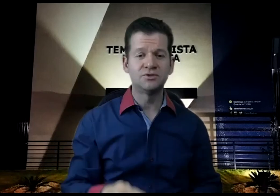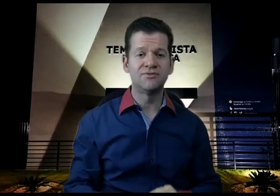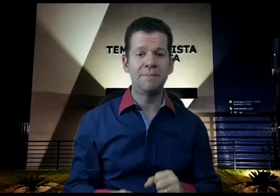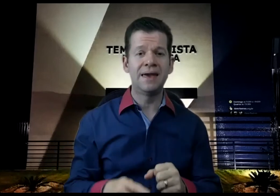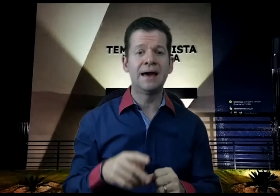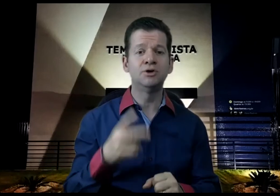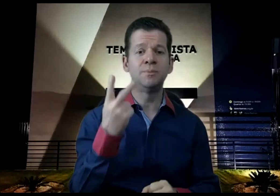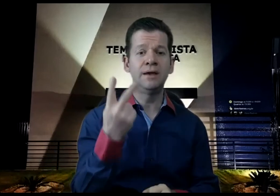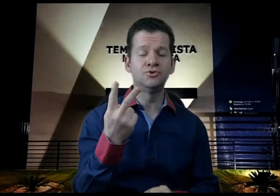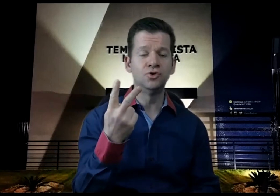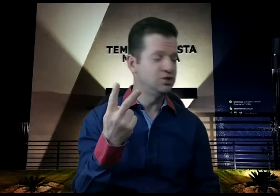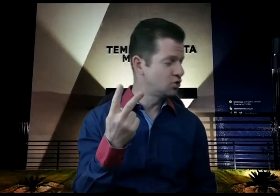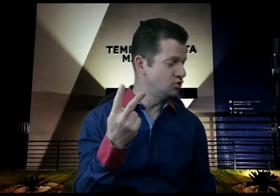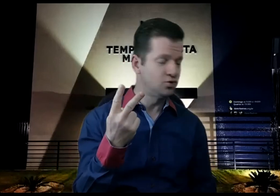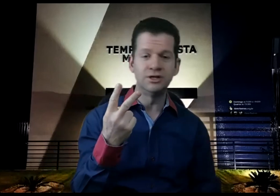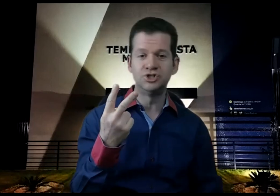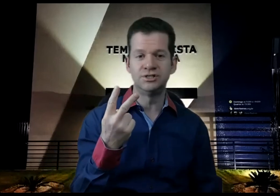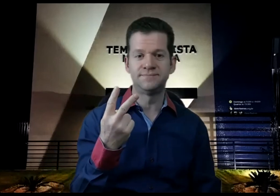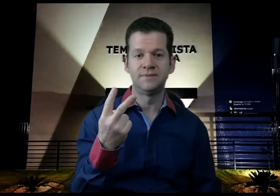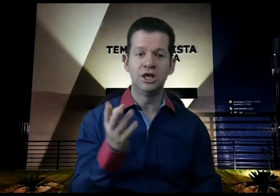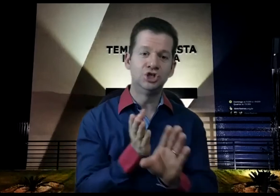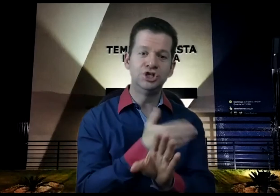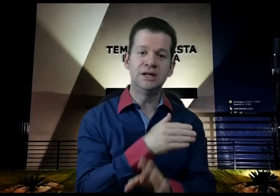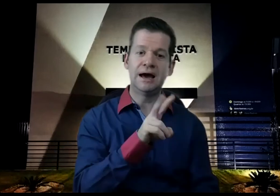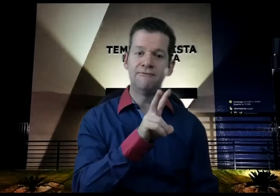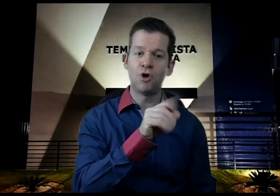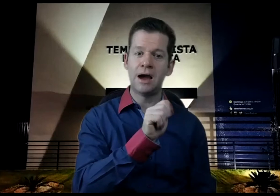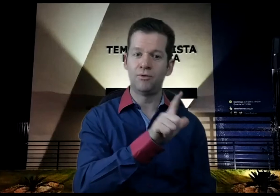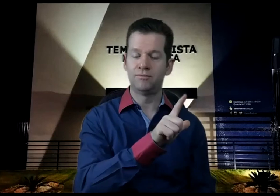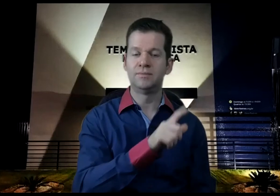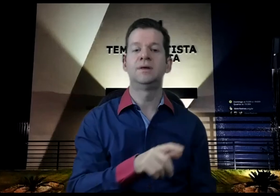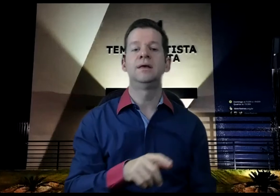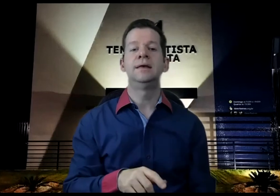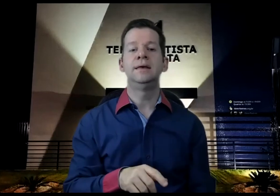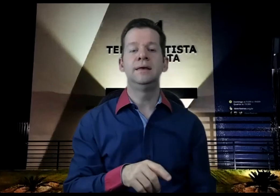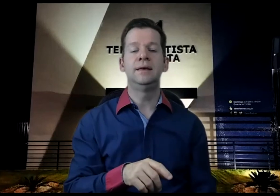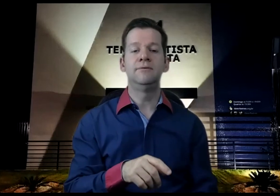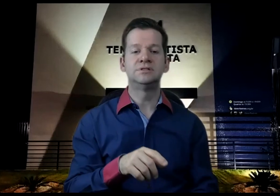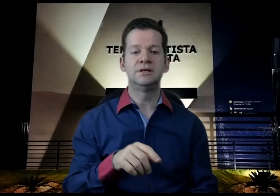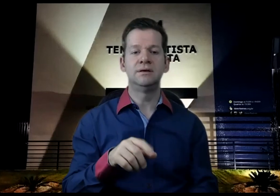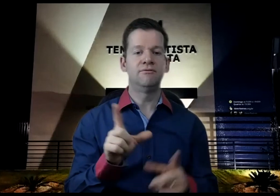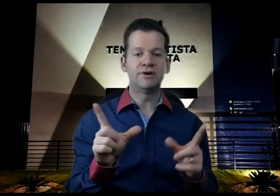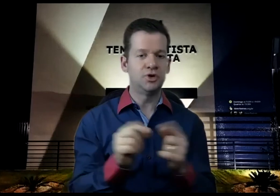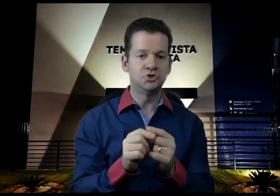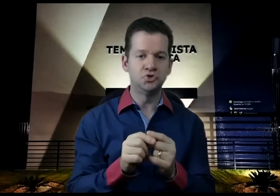vai pegar os primeiros dois consoantes. Tira a vogal e você faz o resumo.